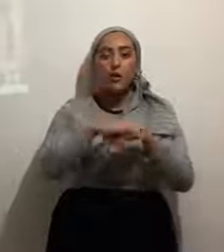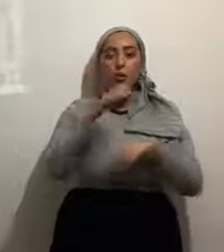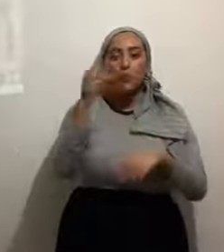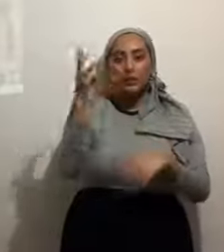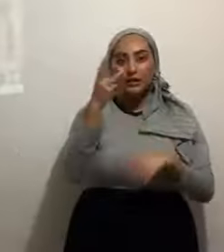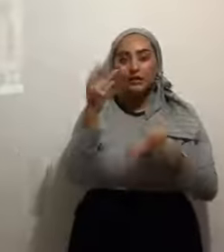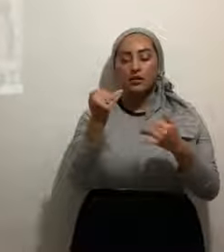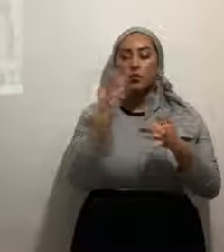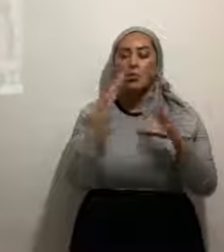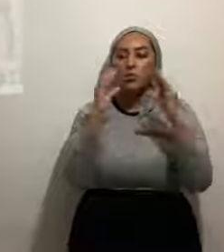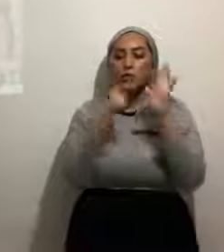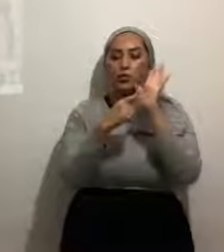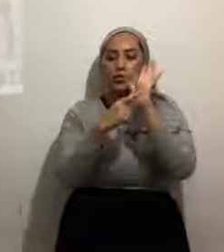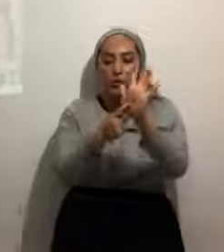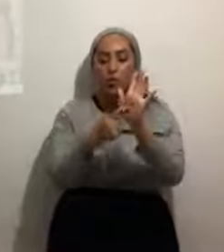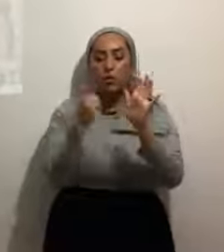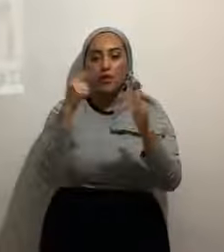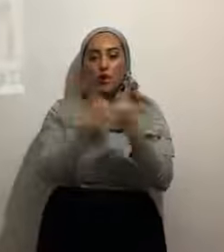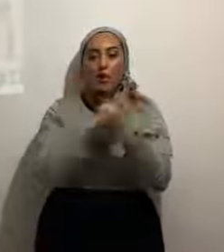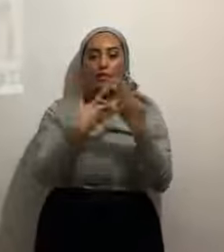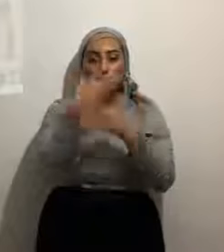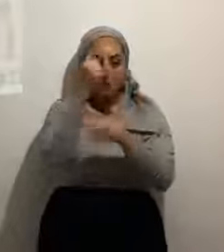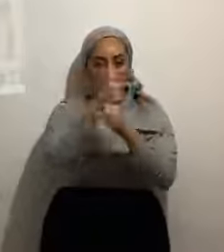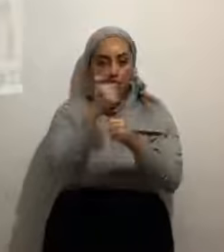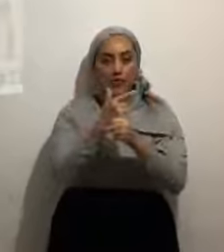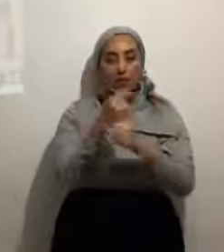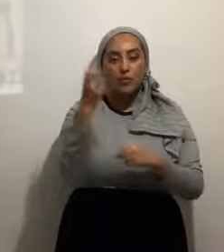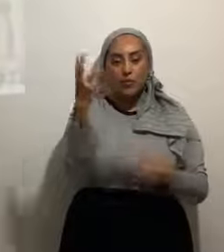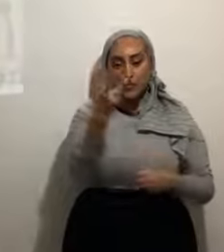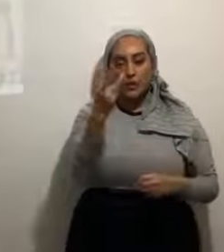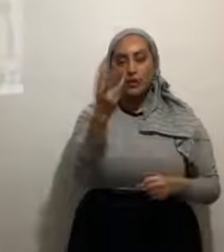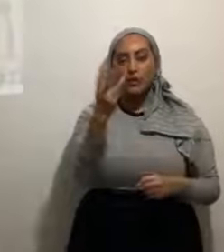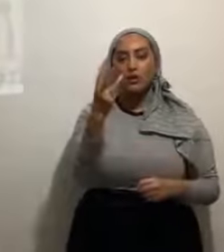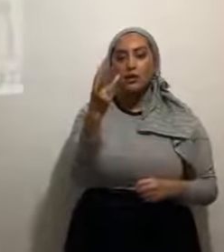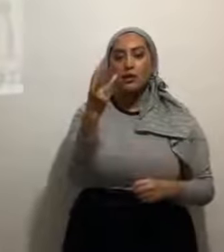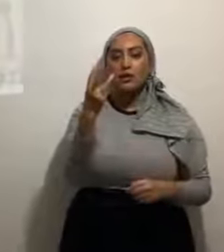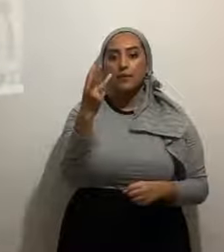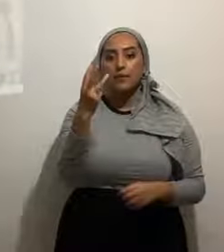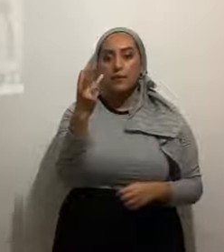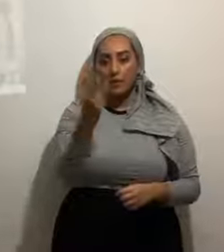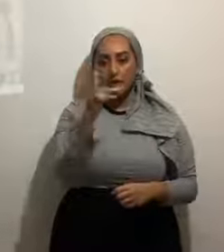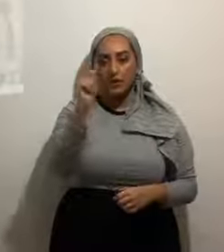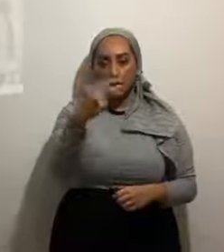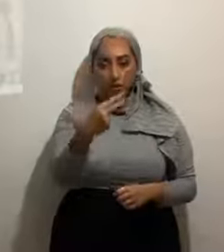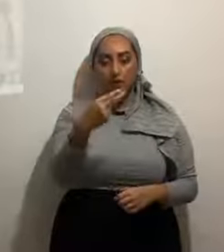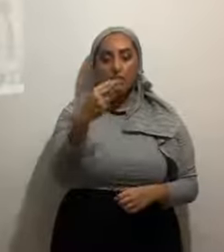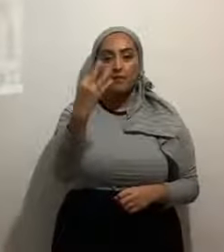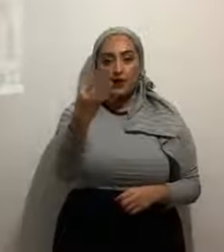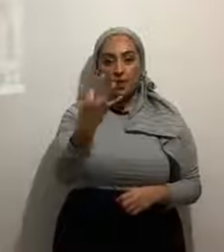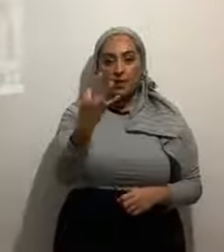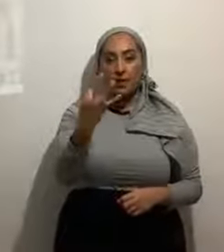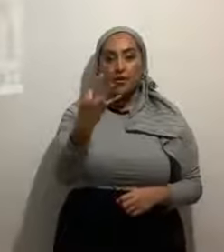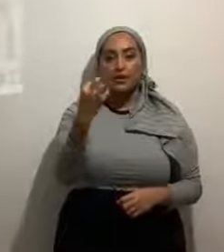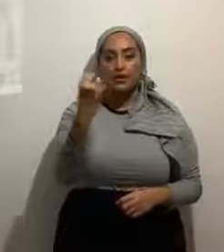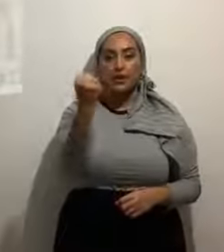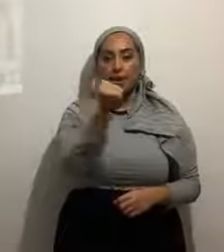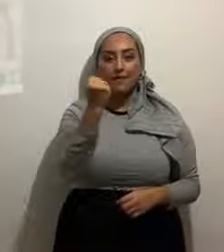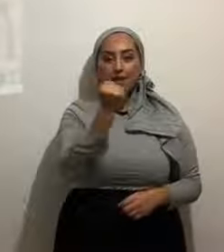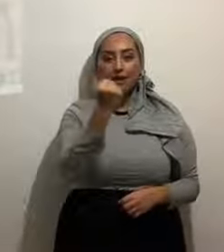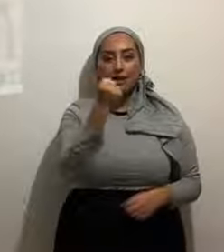voy a demostrar por amor a los nuevecitos. Miércoles, jueves, así lo estoy diciendo, viernes, Shabbat. Él resucitó